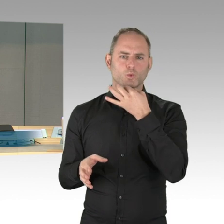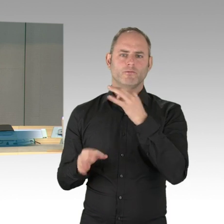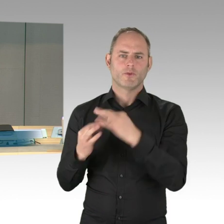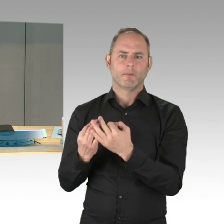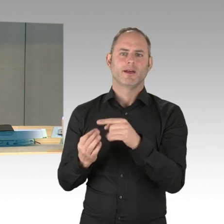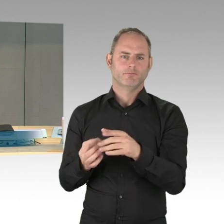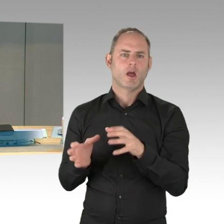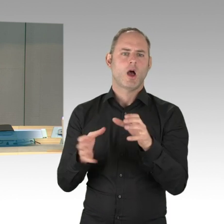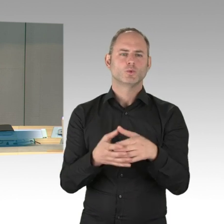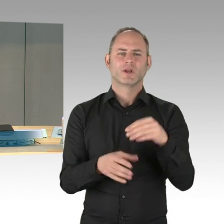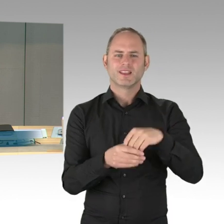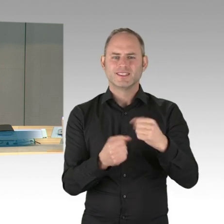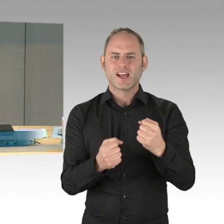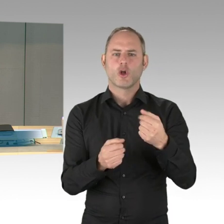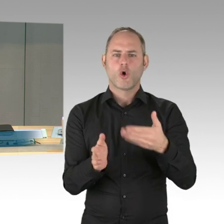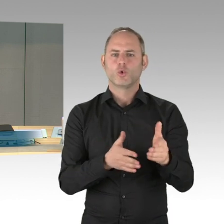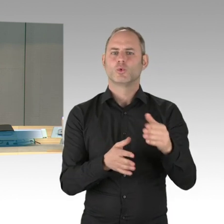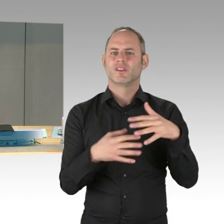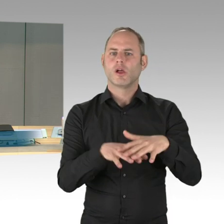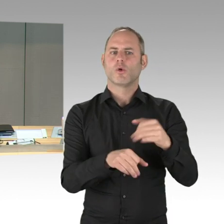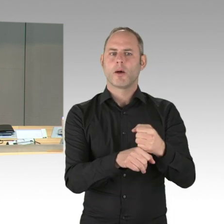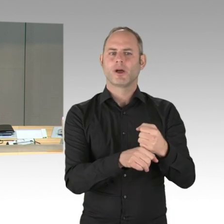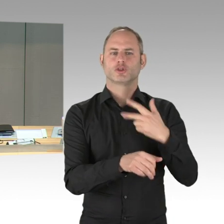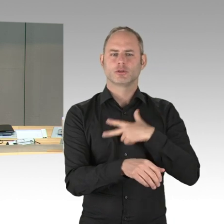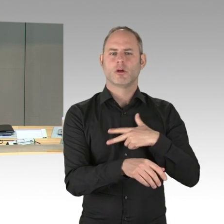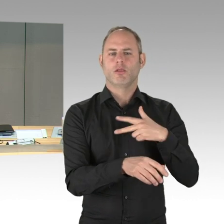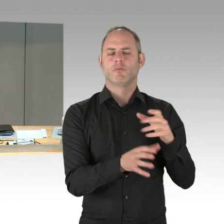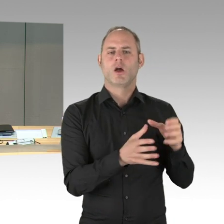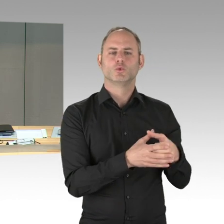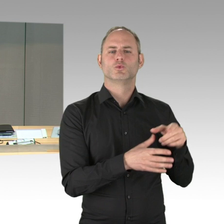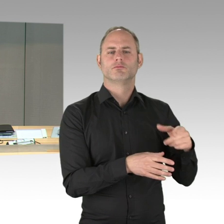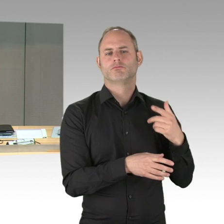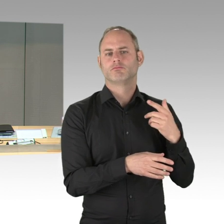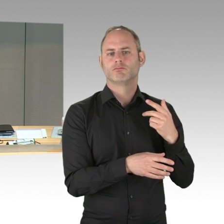Antidiskriminierung. Widerspruch höre ich nicht, dann verfahren wir so.